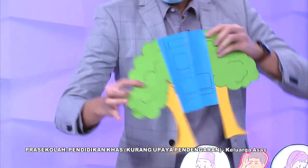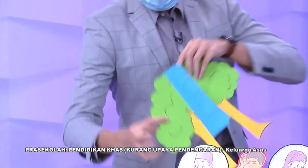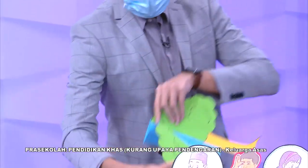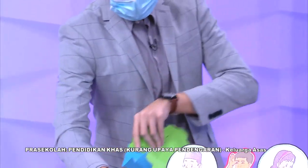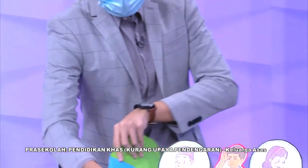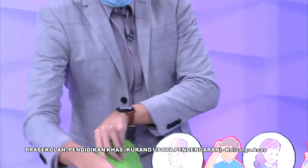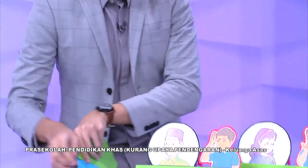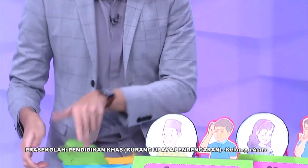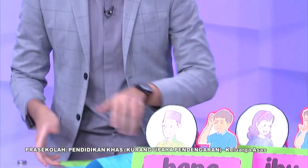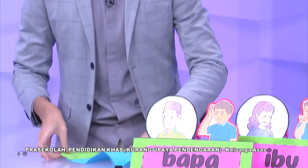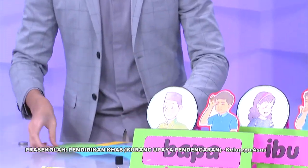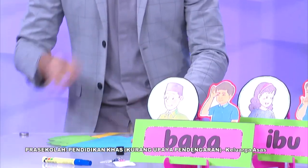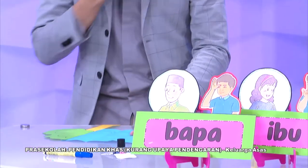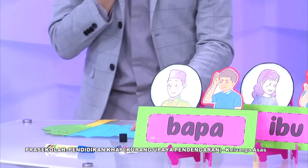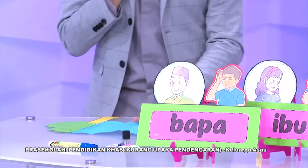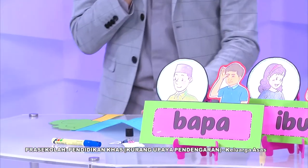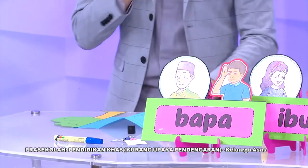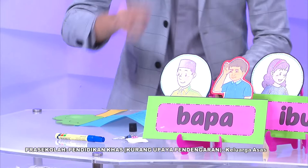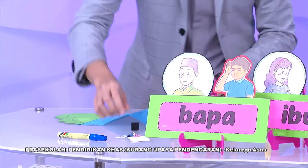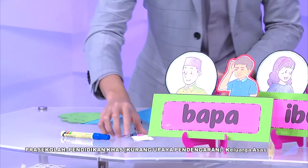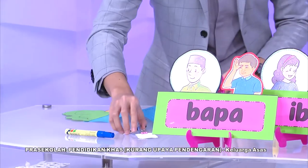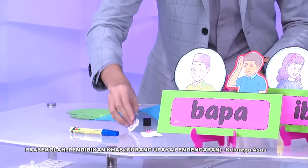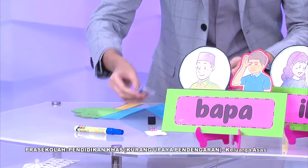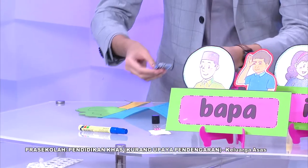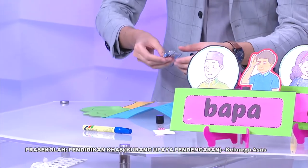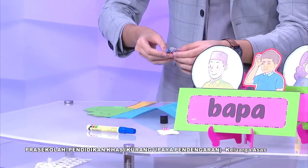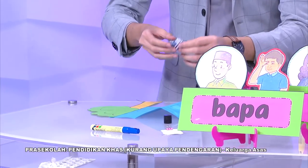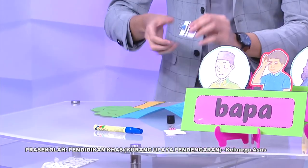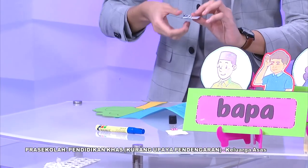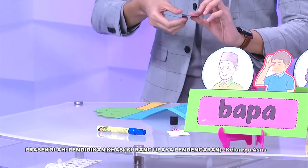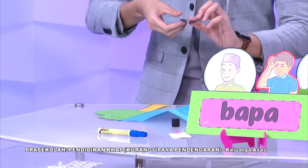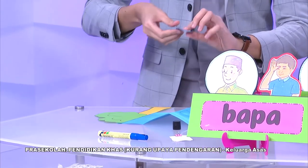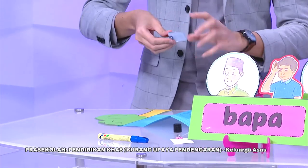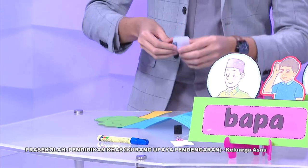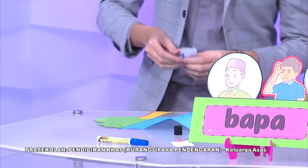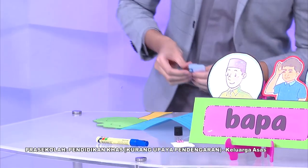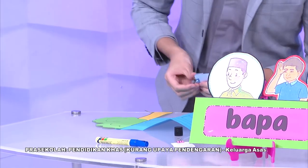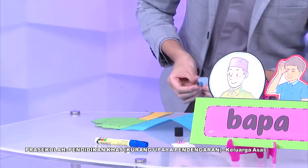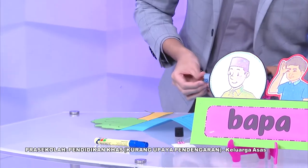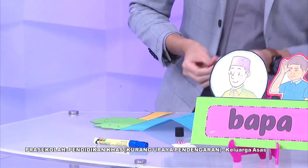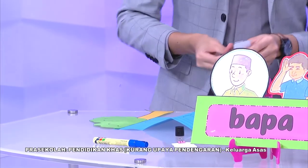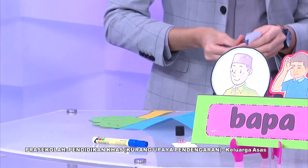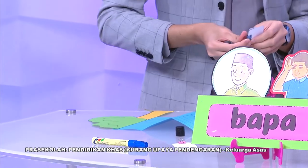cie coba isi-isi ketika dia sama macam pukul hahaha